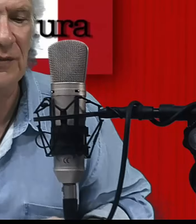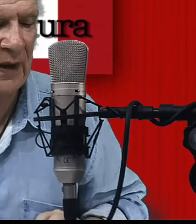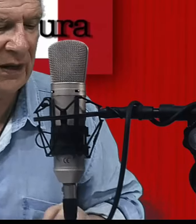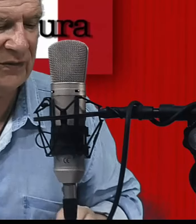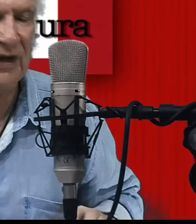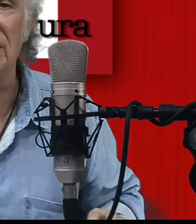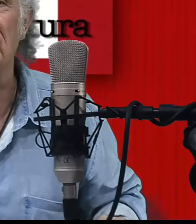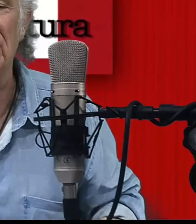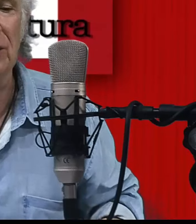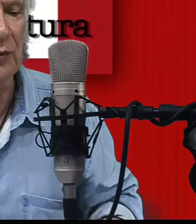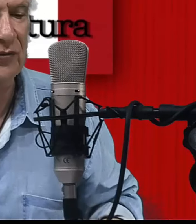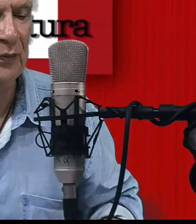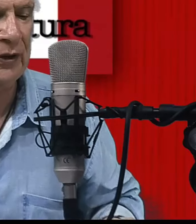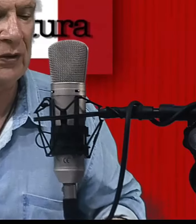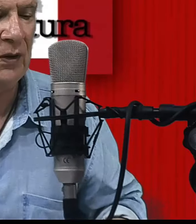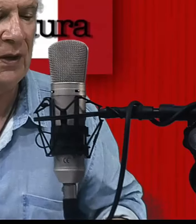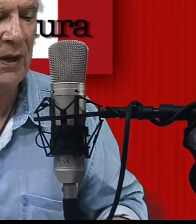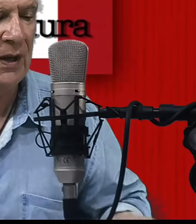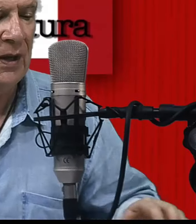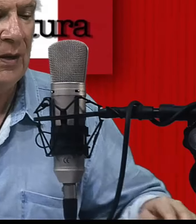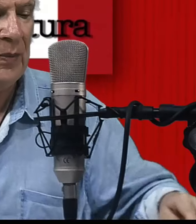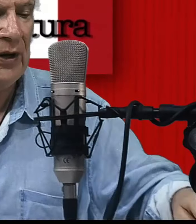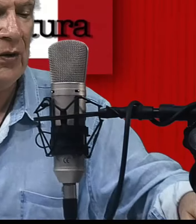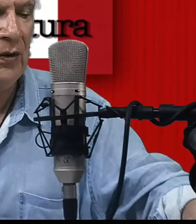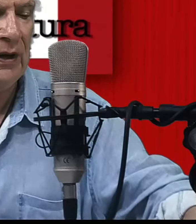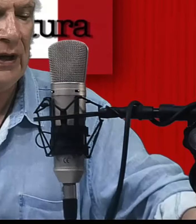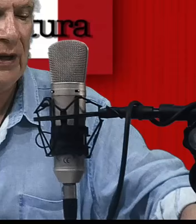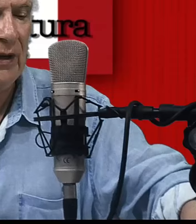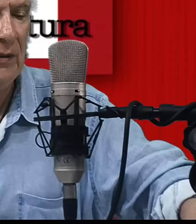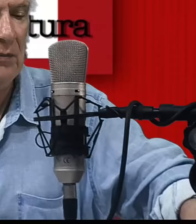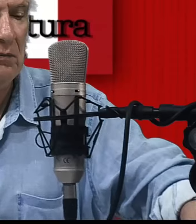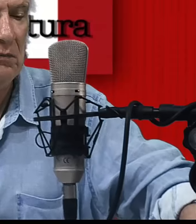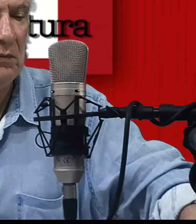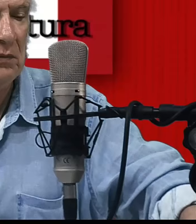Consejo Municipal y seguiré siendo, por supuesto, pero